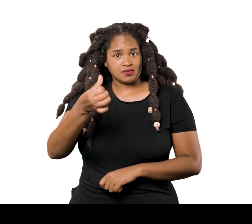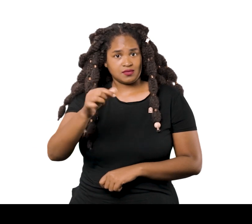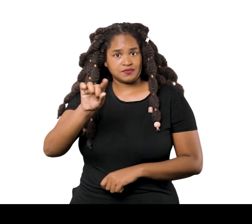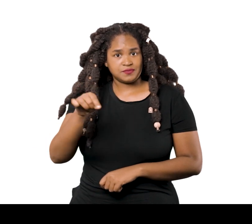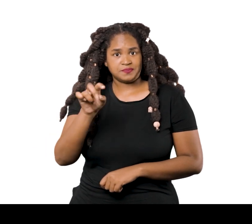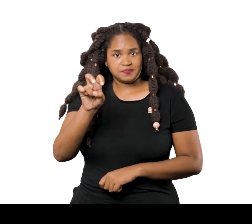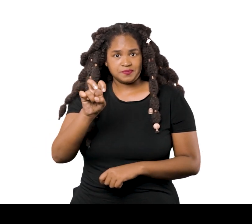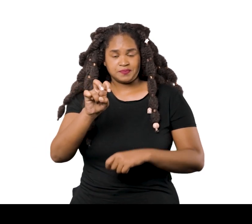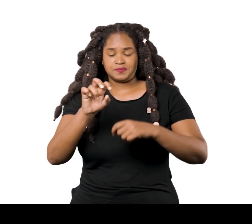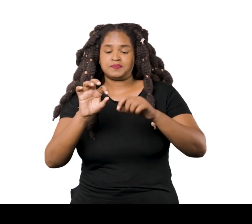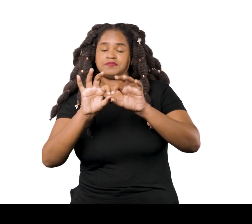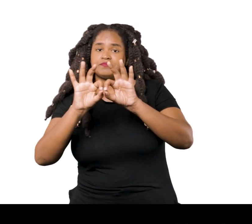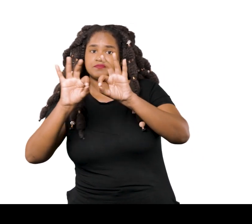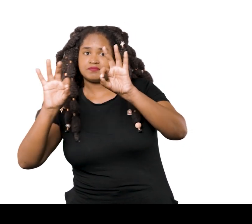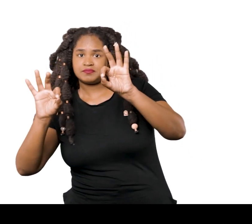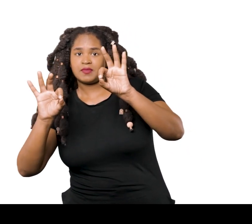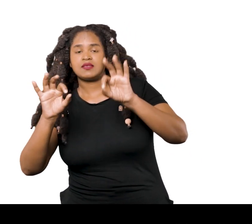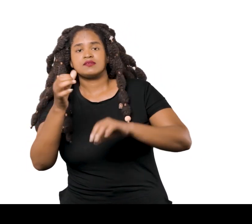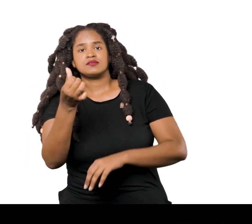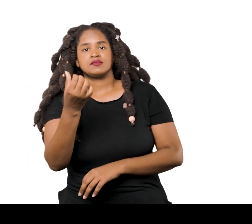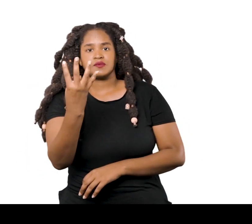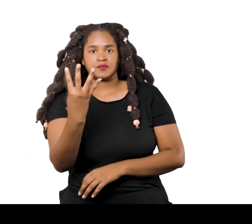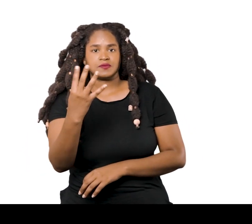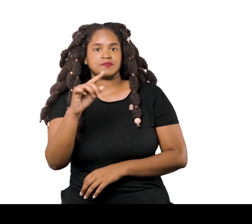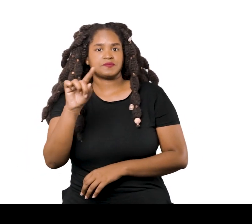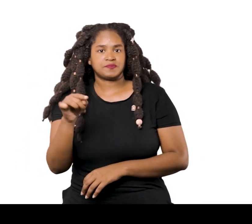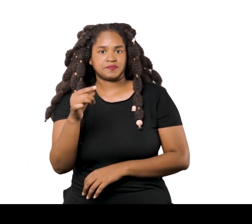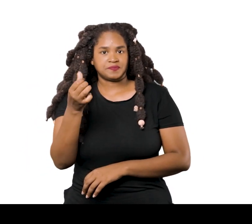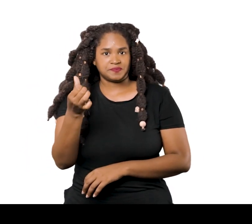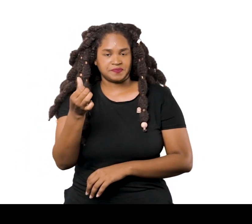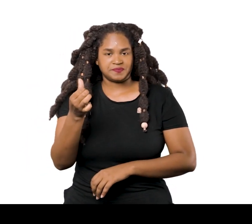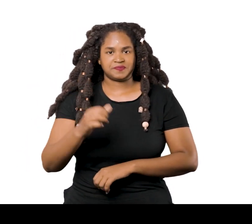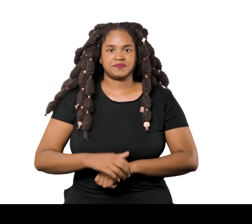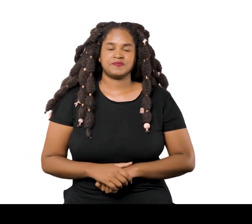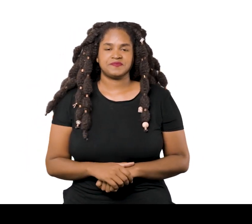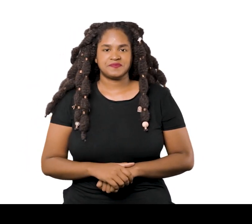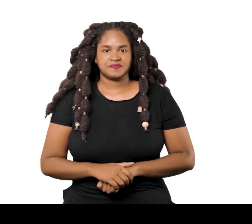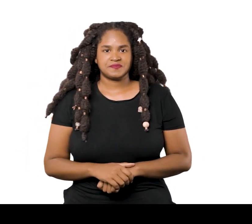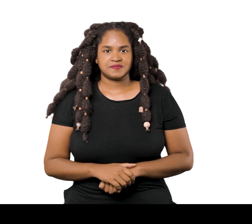por 64 centímetros de largura.